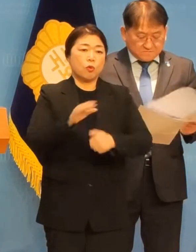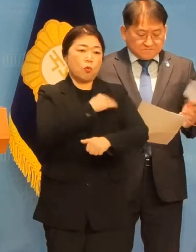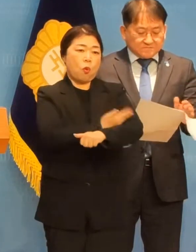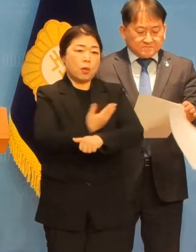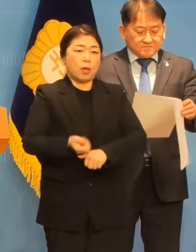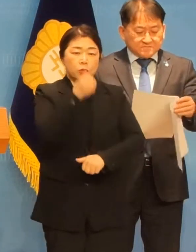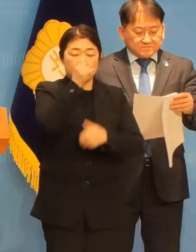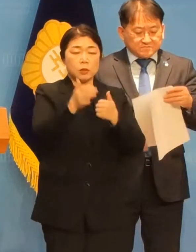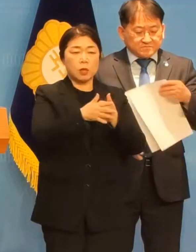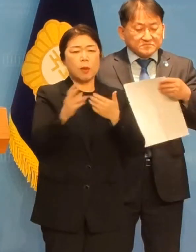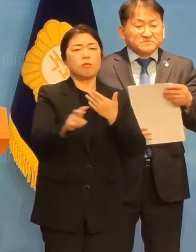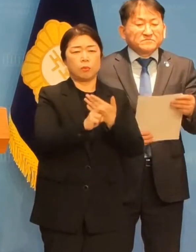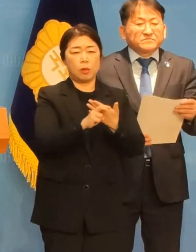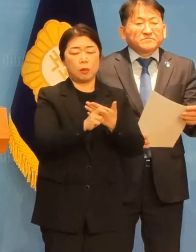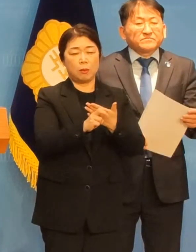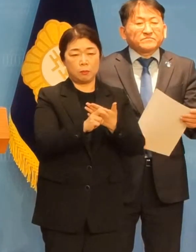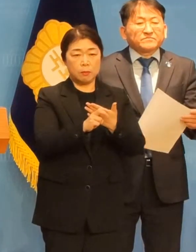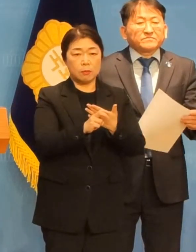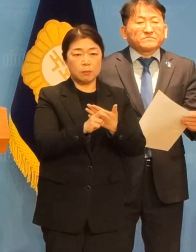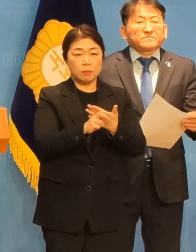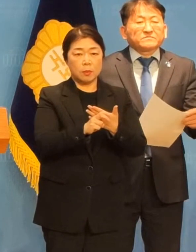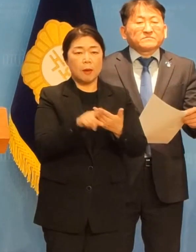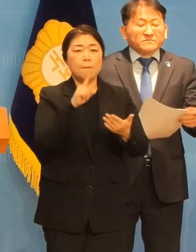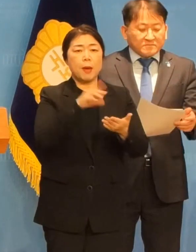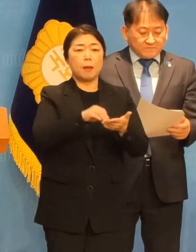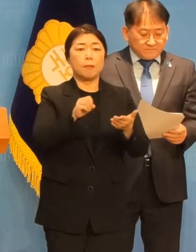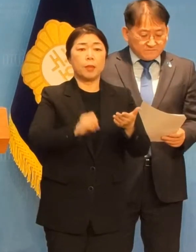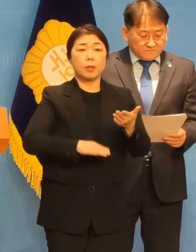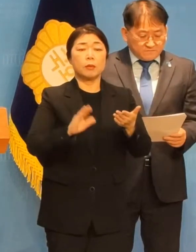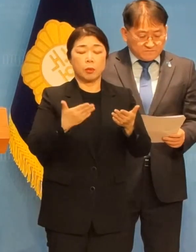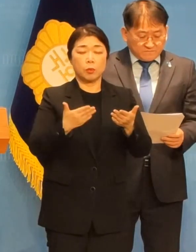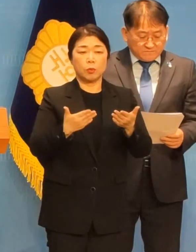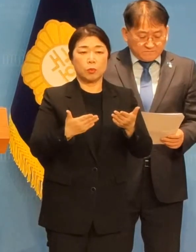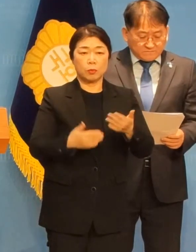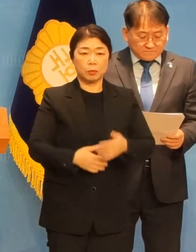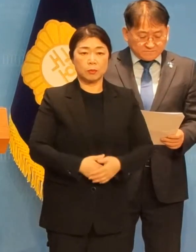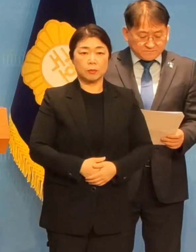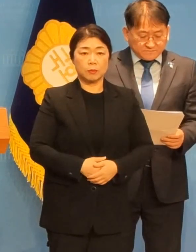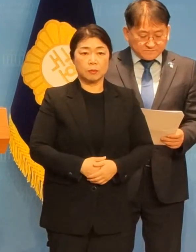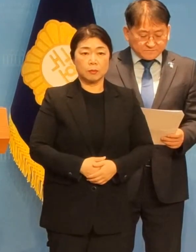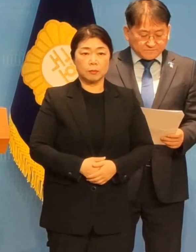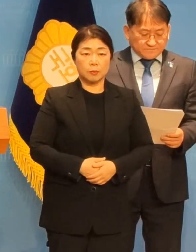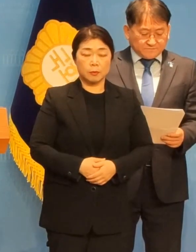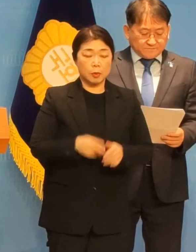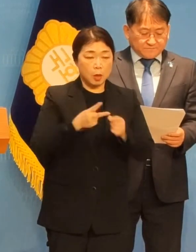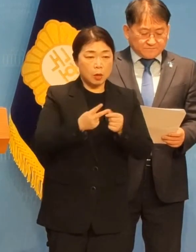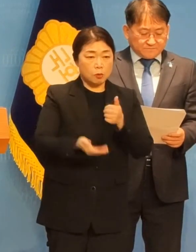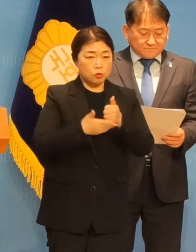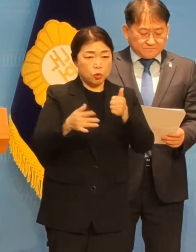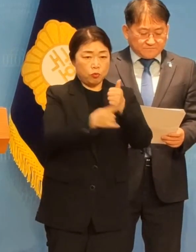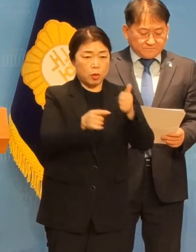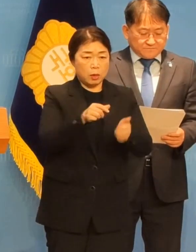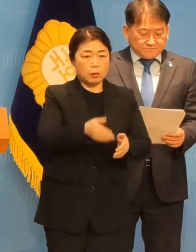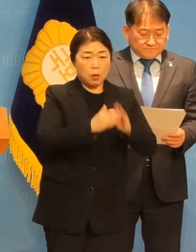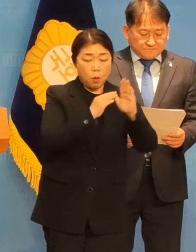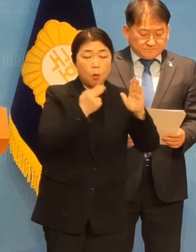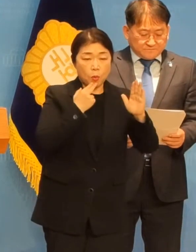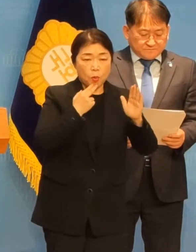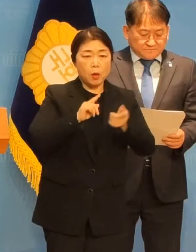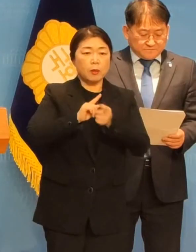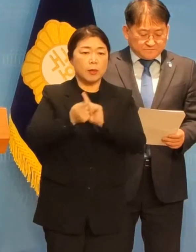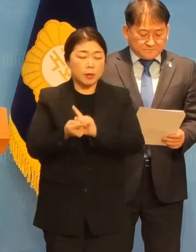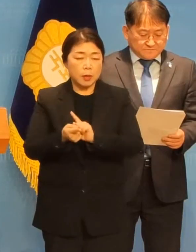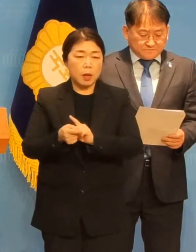시비에서 한층 더 자유로울 것입니다. 두 번째, 추천위원회를 구성하지 않고